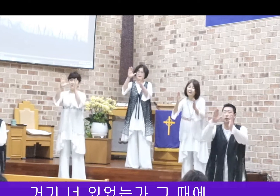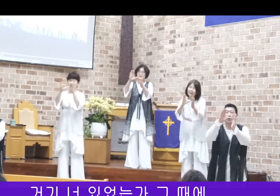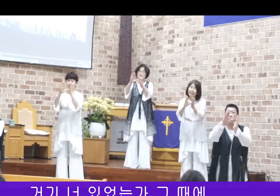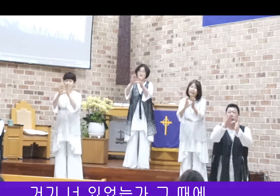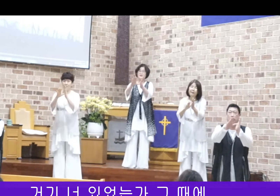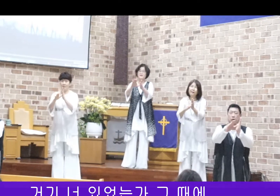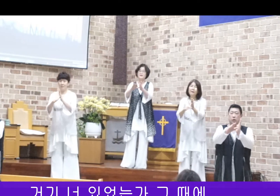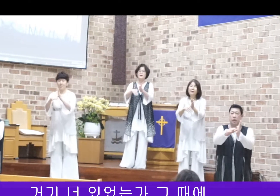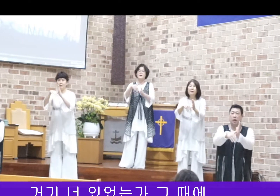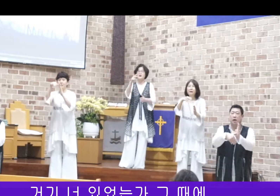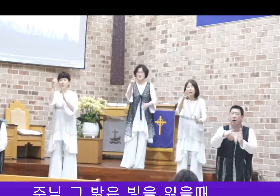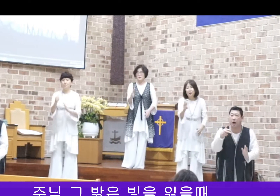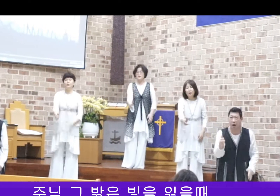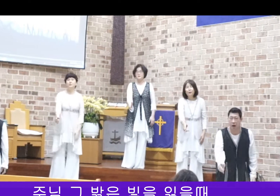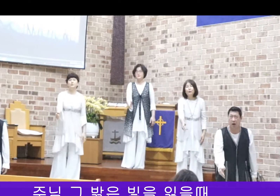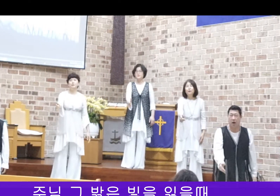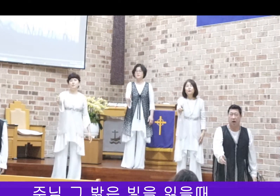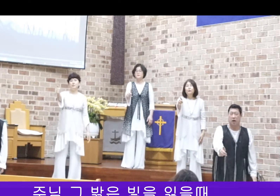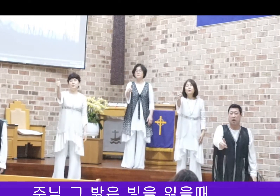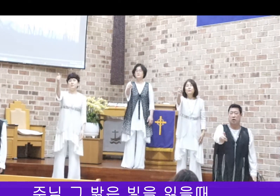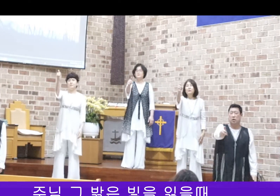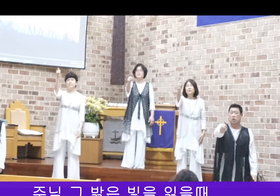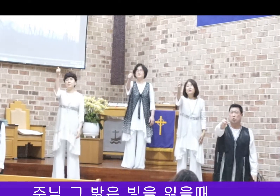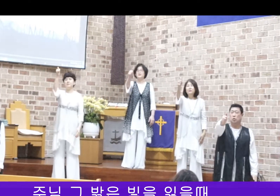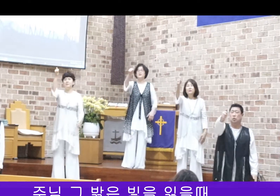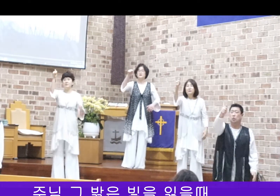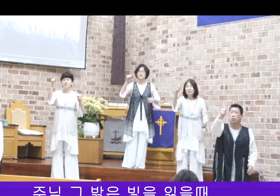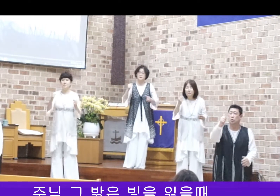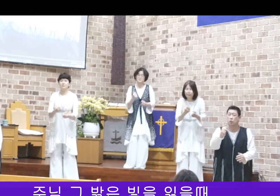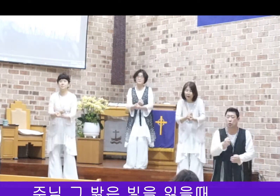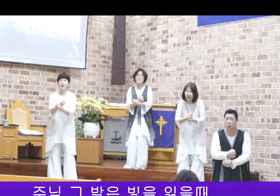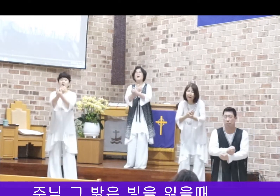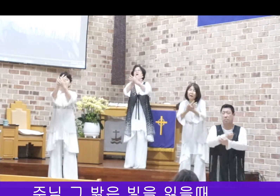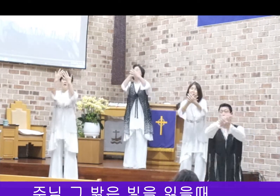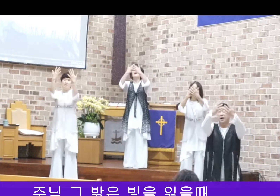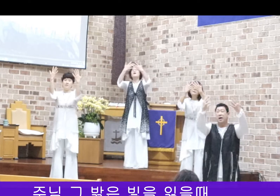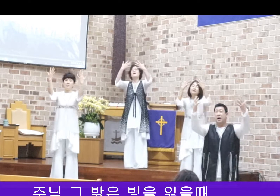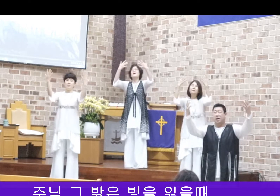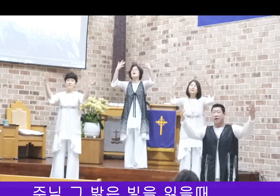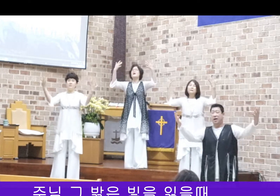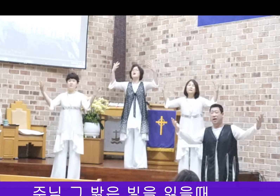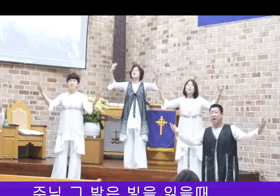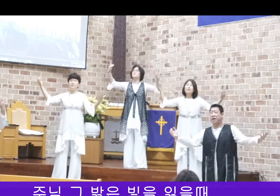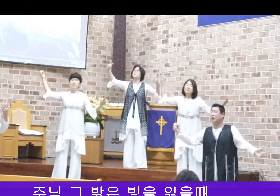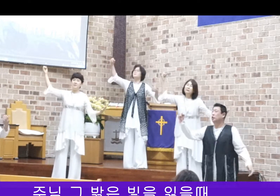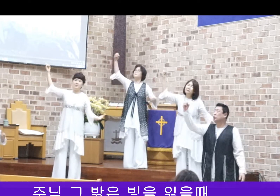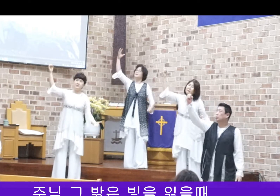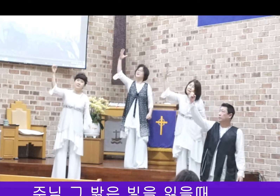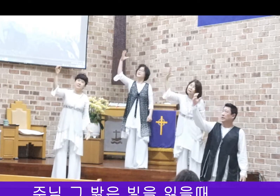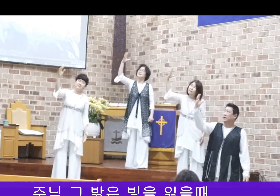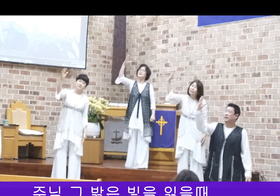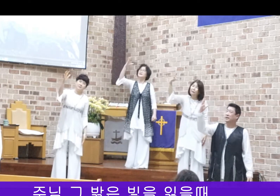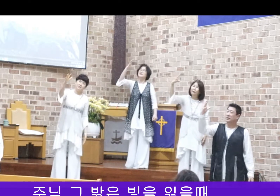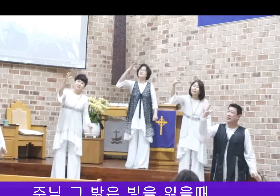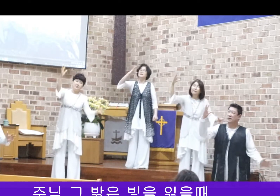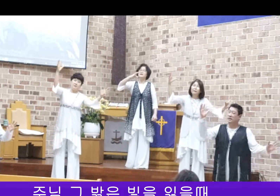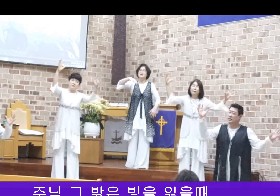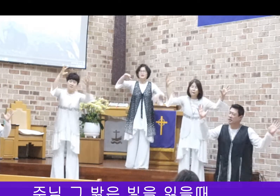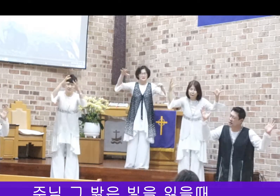그때에 주님 그 밝은 빛을 잃을